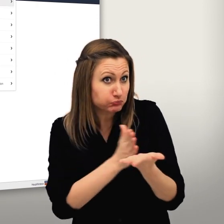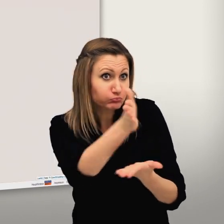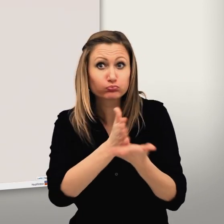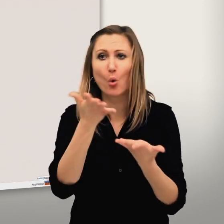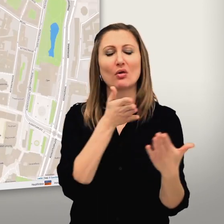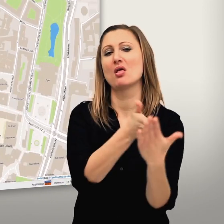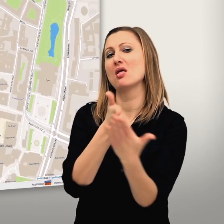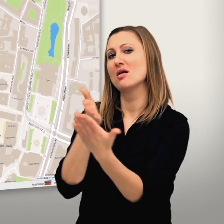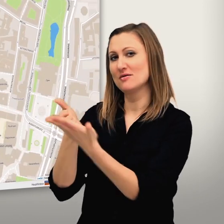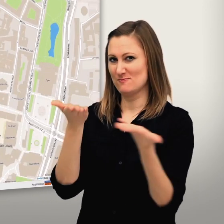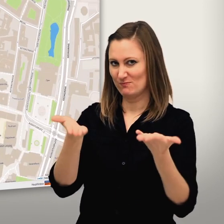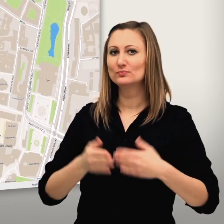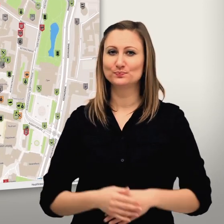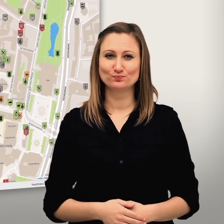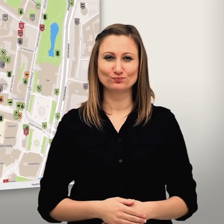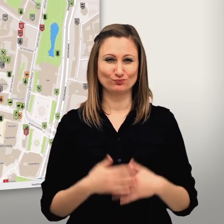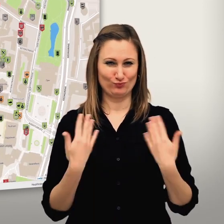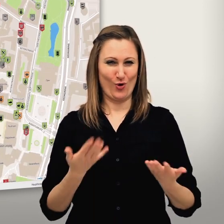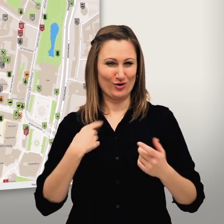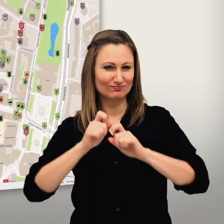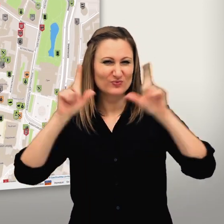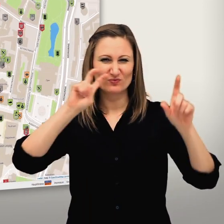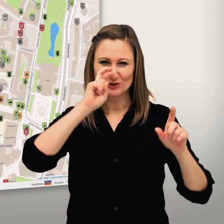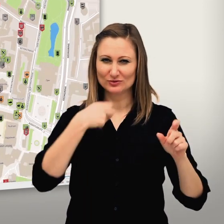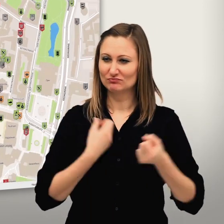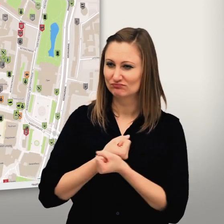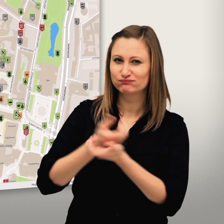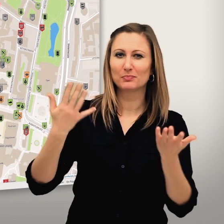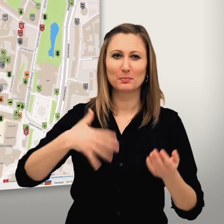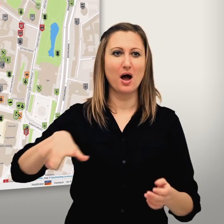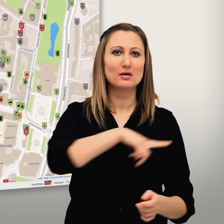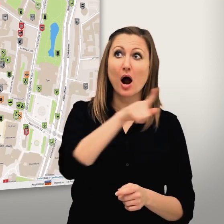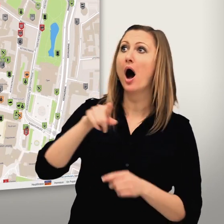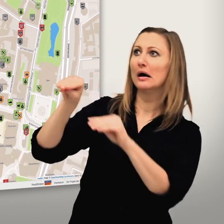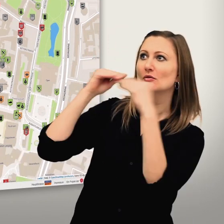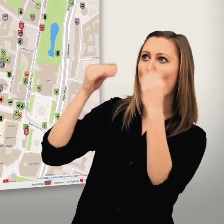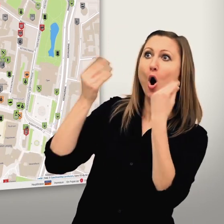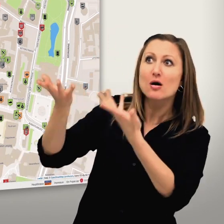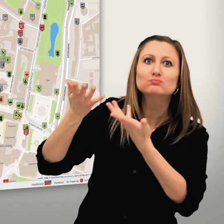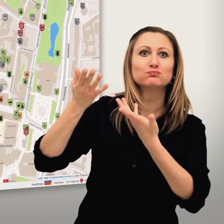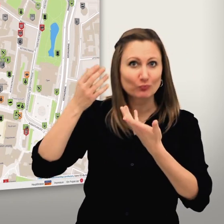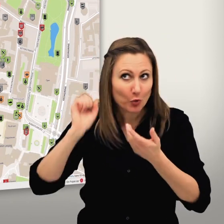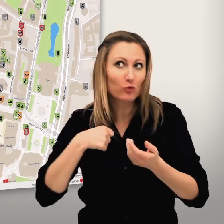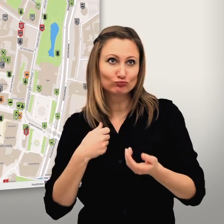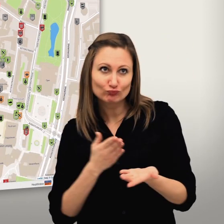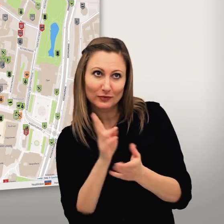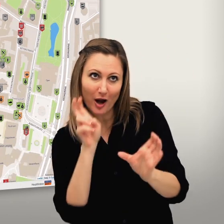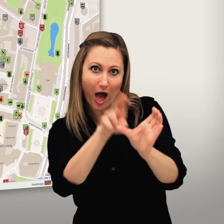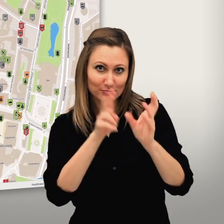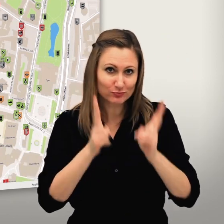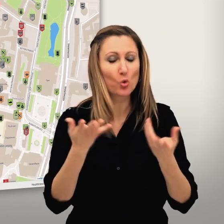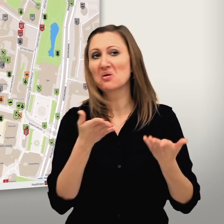zugänglich sind oder nicht. Bei der UiMap versuchen wir Menschen die Möglichkeit zu geben, sich zu informieren, wo kann ich denn